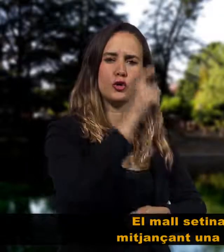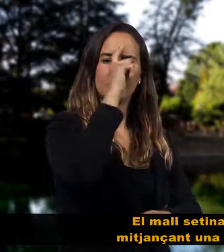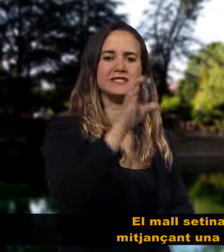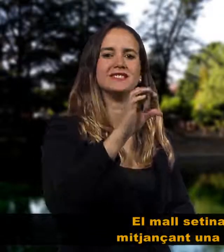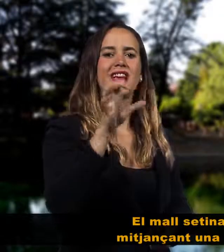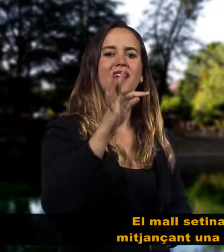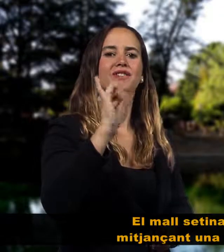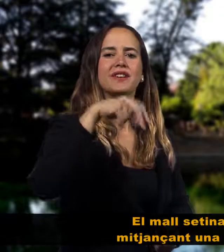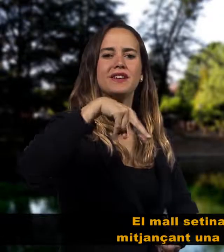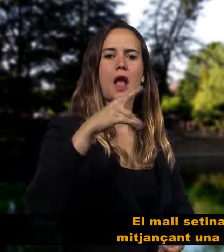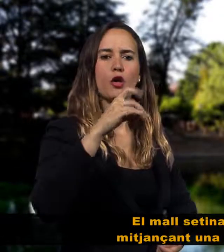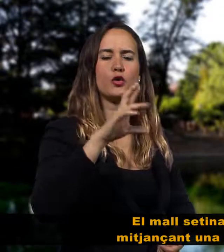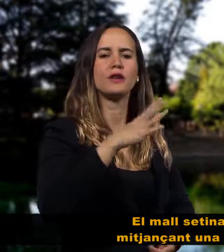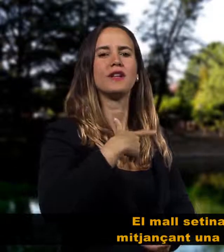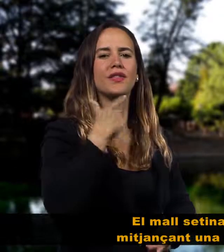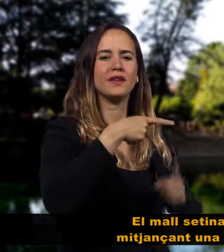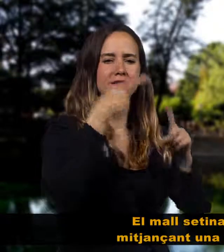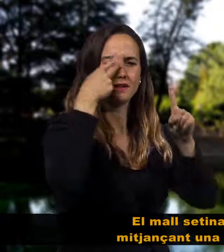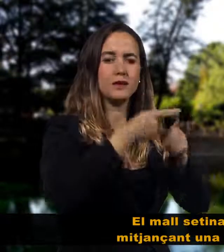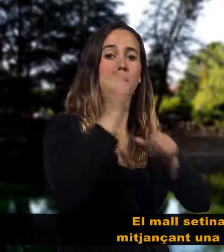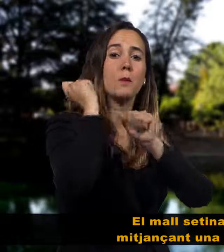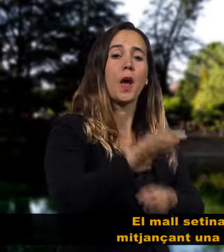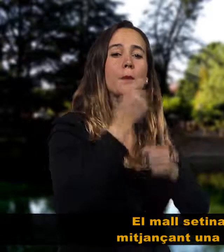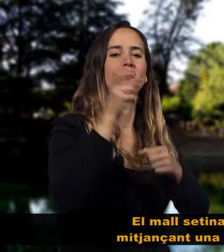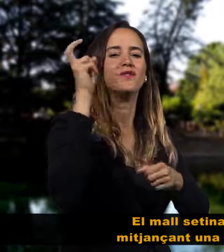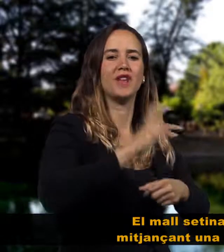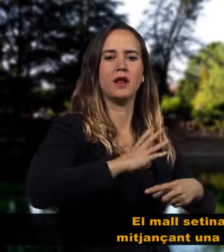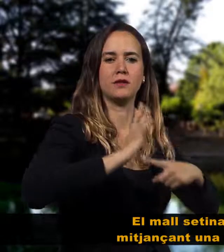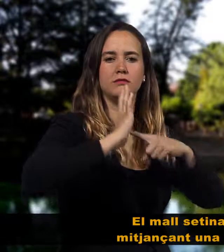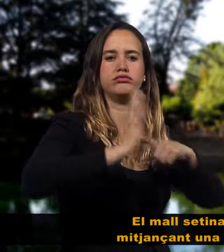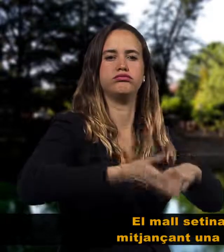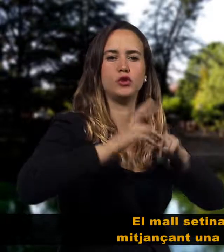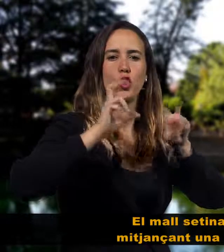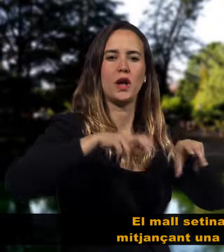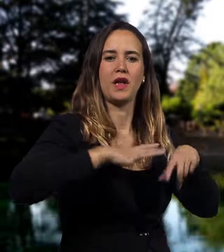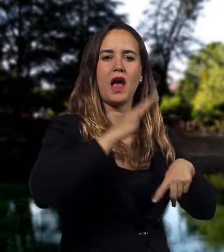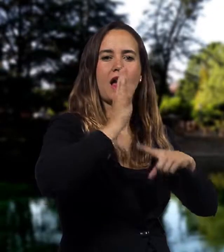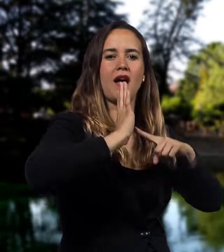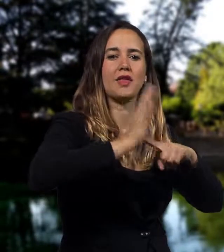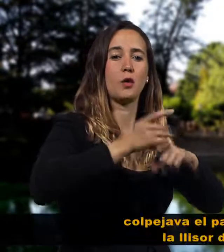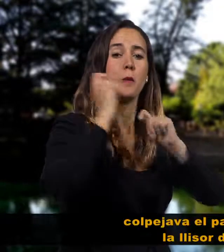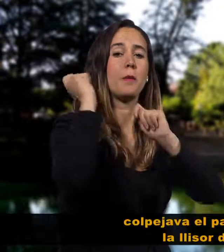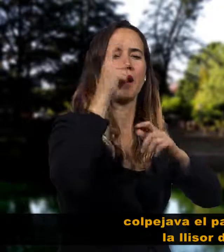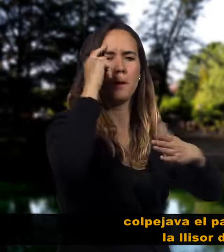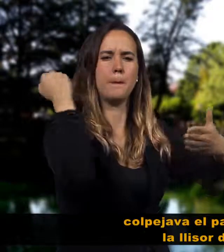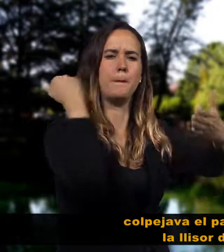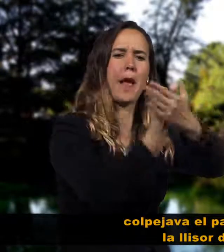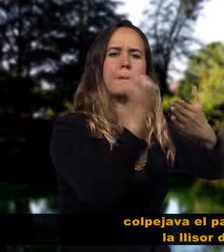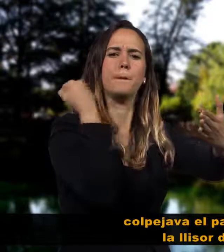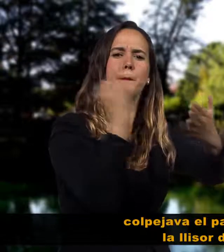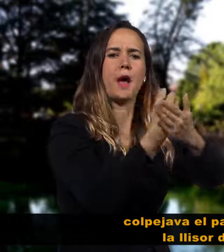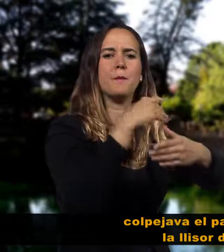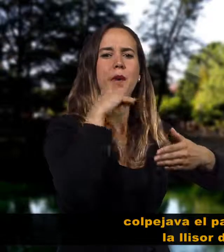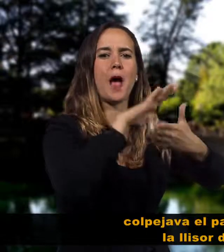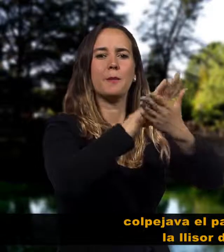El mall setinador, accionat mitjançant una roda hidràulica, colpejava el paper i li donava la llisor definitiva.